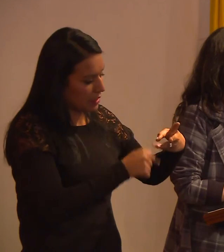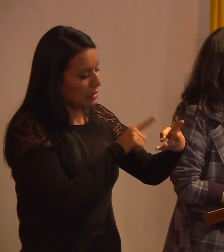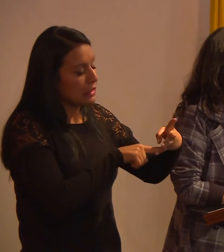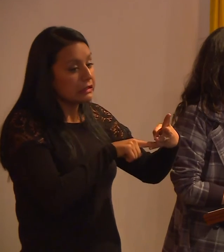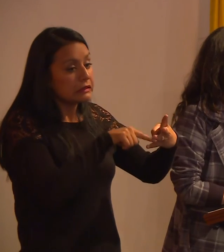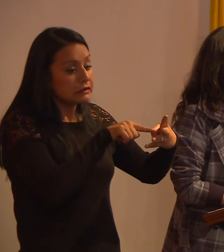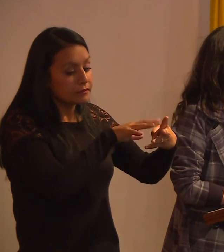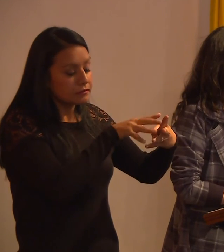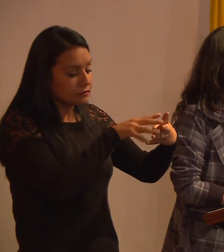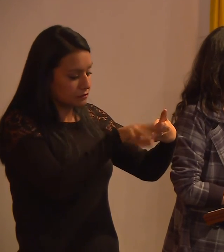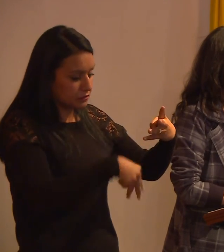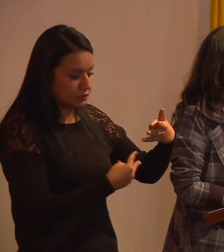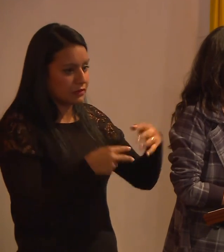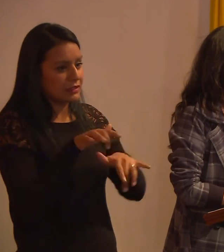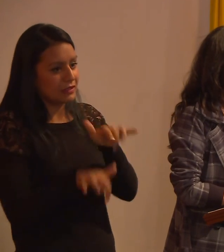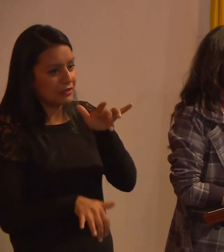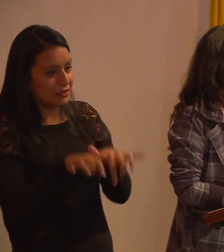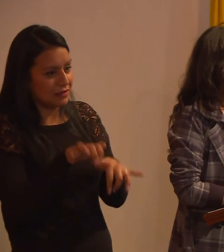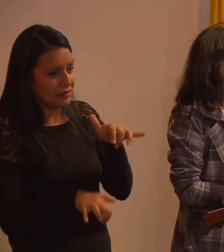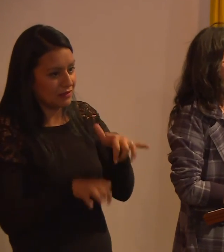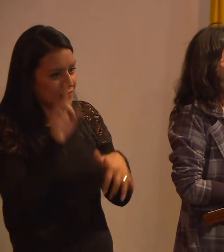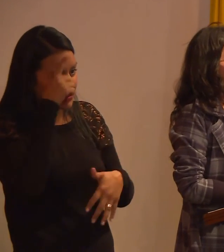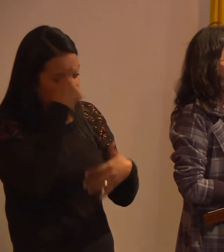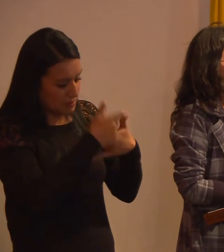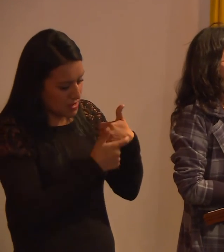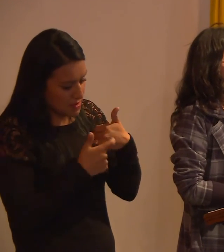Secretarías de Educación de las distintas gobernaciones,